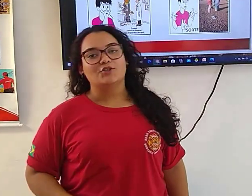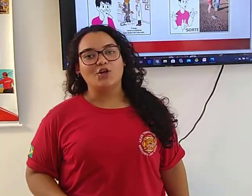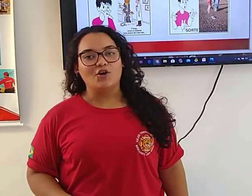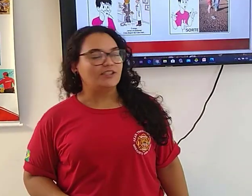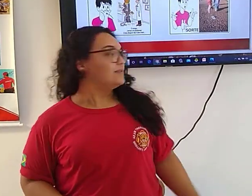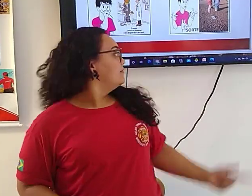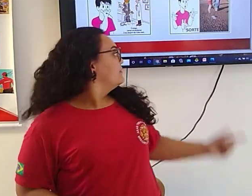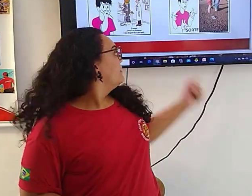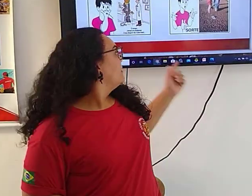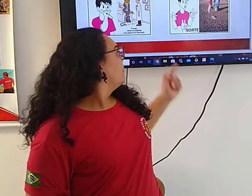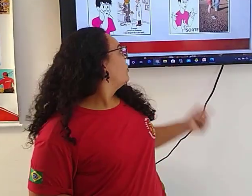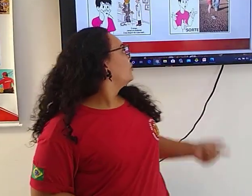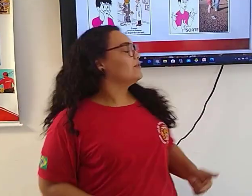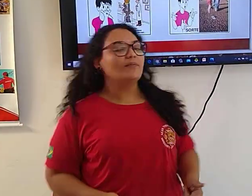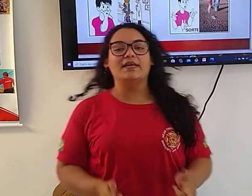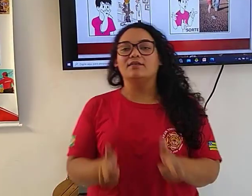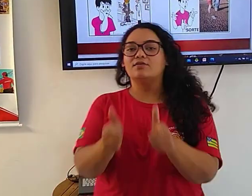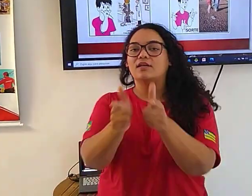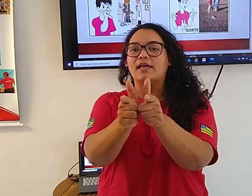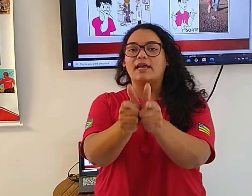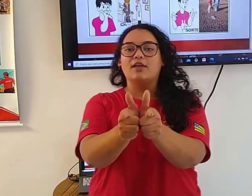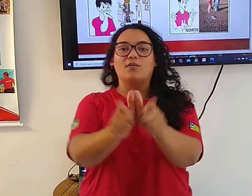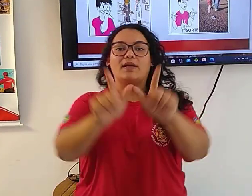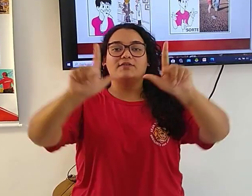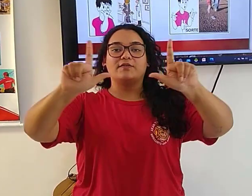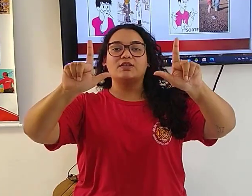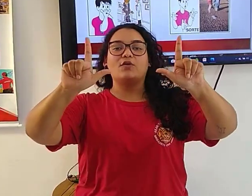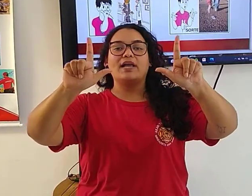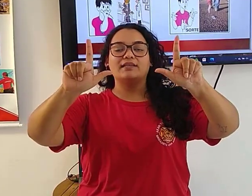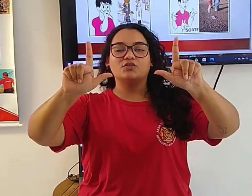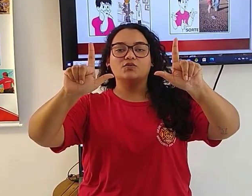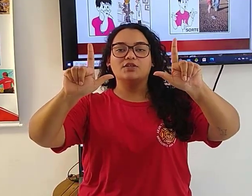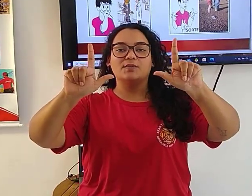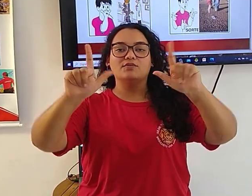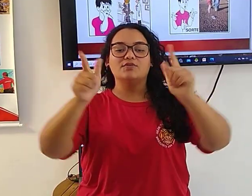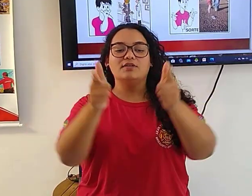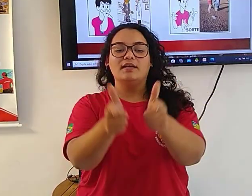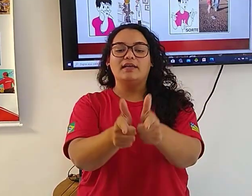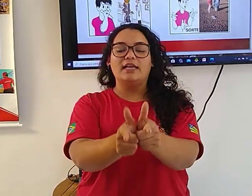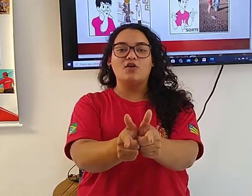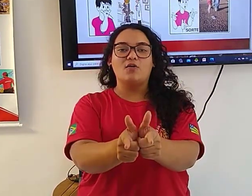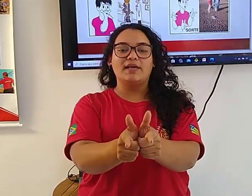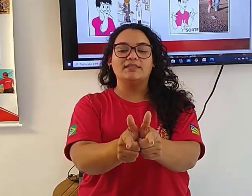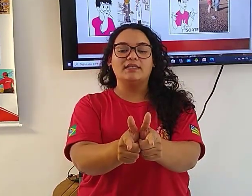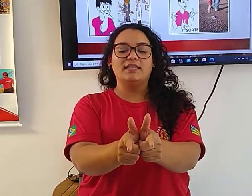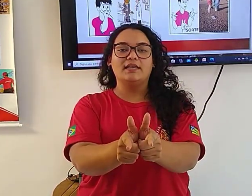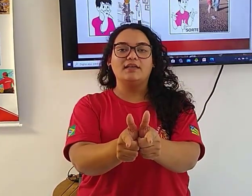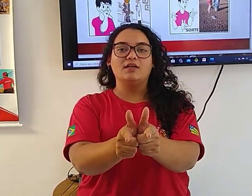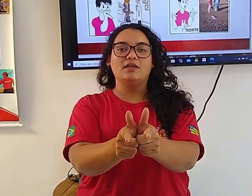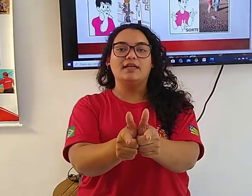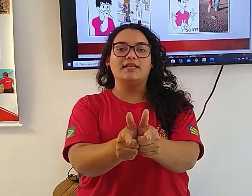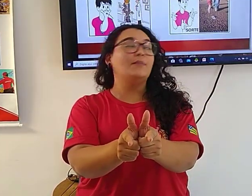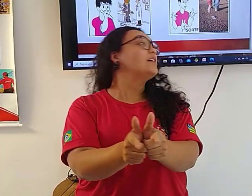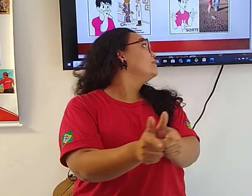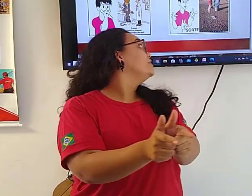Sorte. 2 movimentos. Ele começa, se fazer o L nas 2 mãos, ele começa aqui e termina onde?